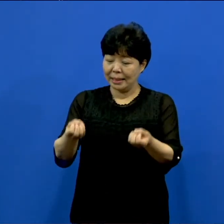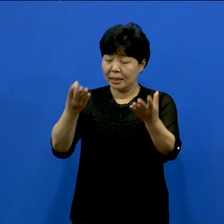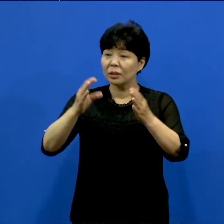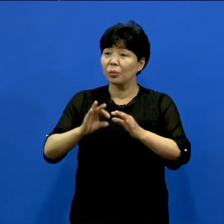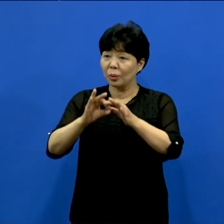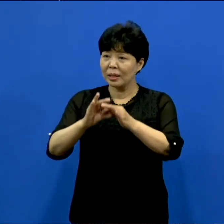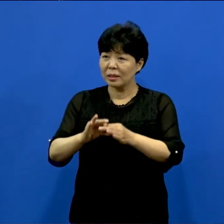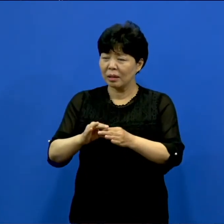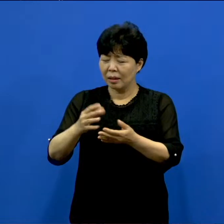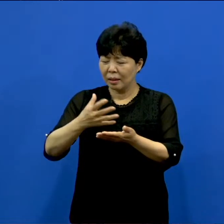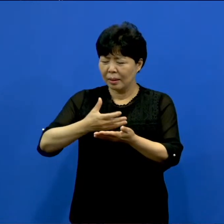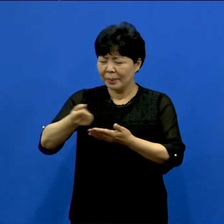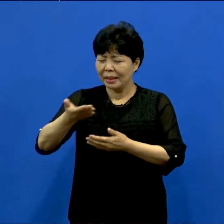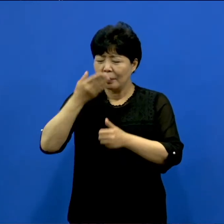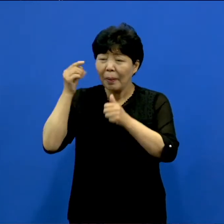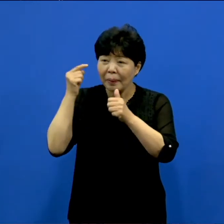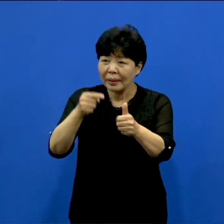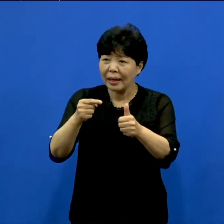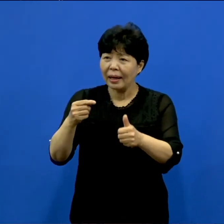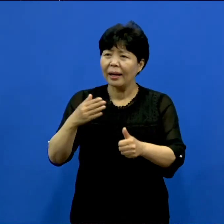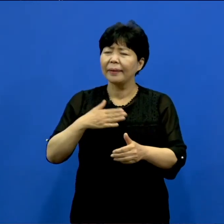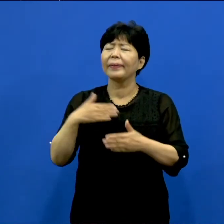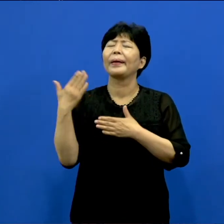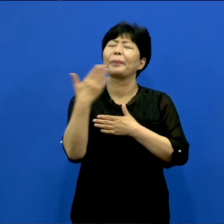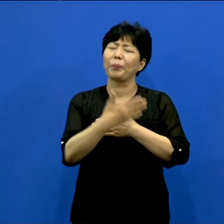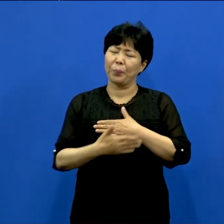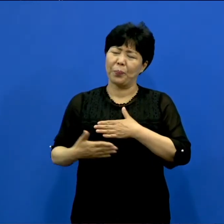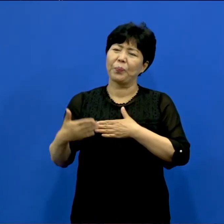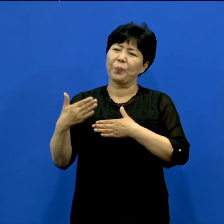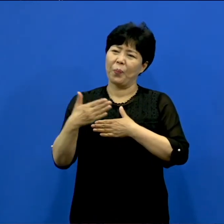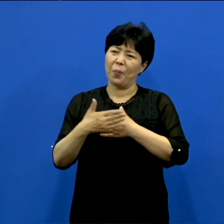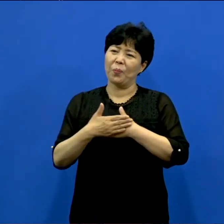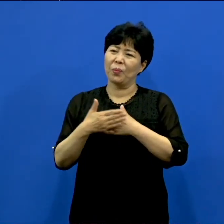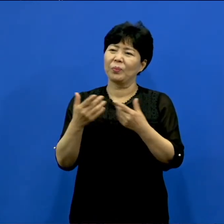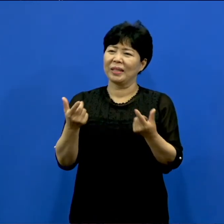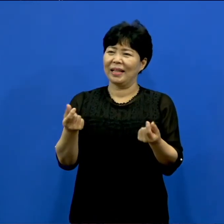그랬어요. 받아 먹으라 내 몸이니라. 먹는 일은 중요한 거예요.